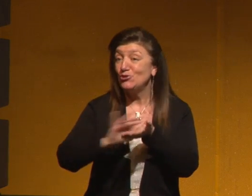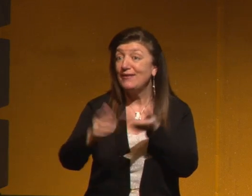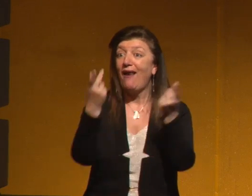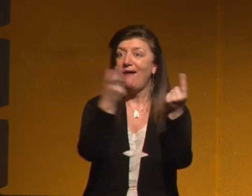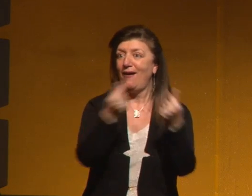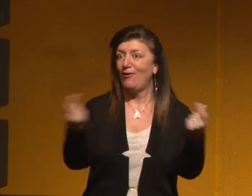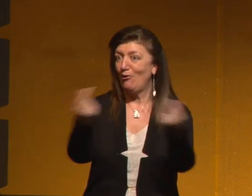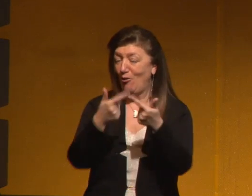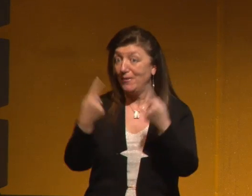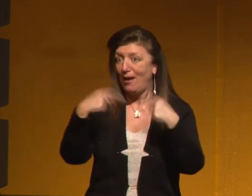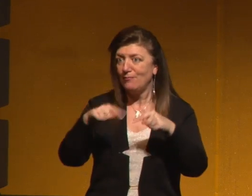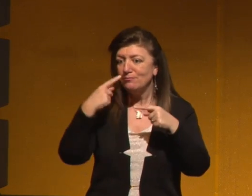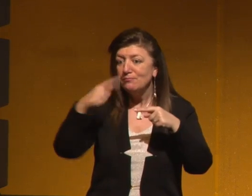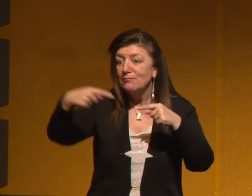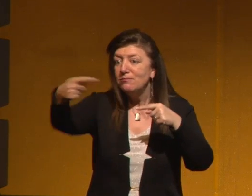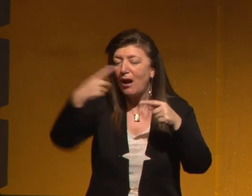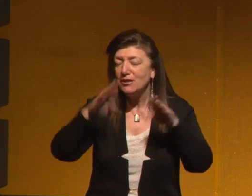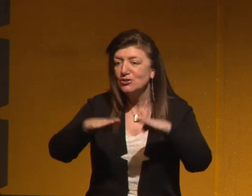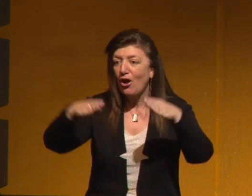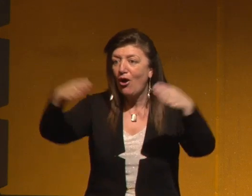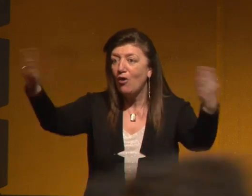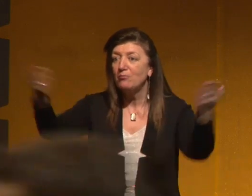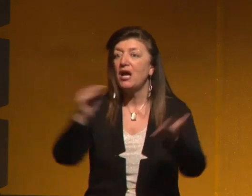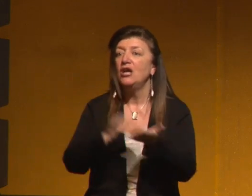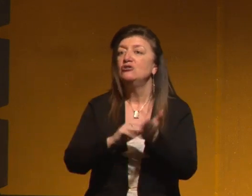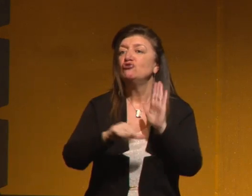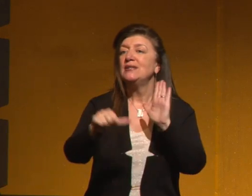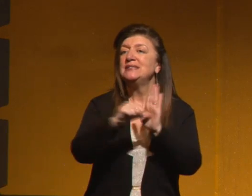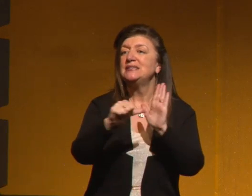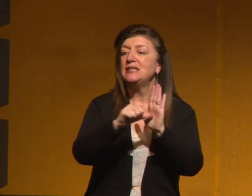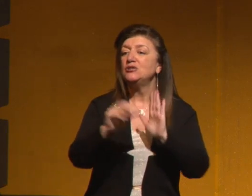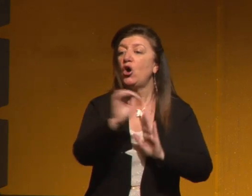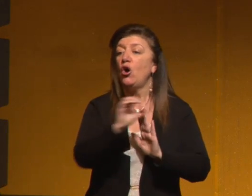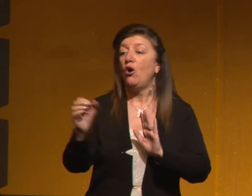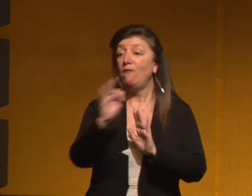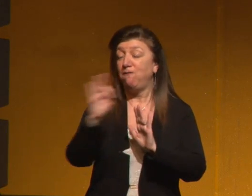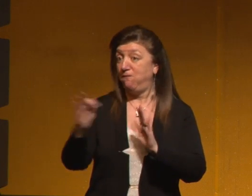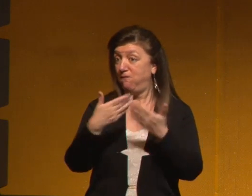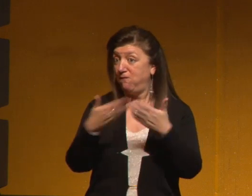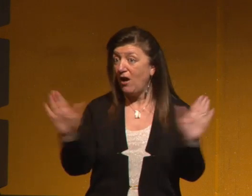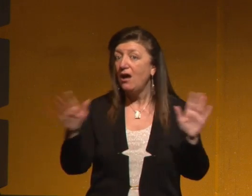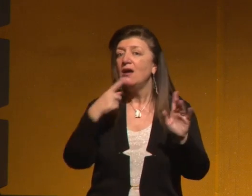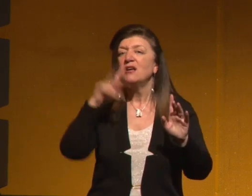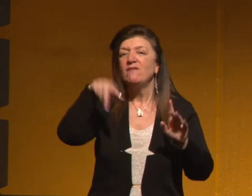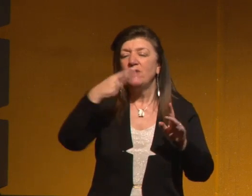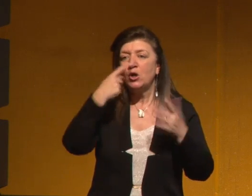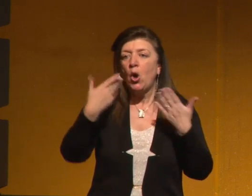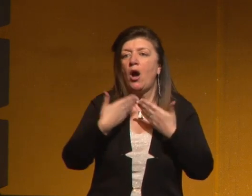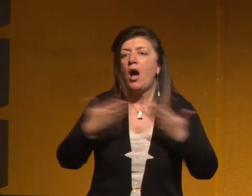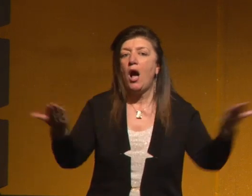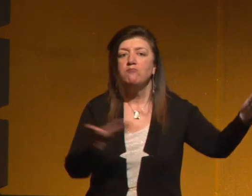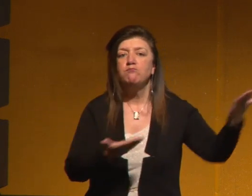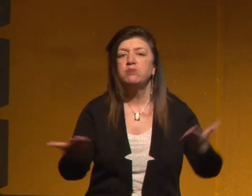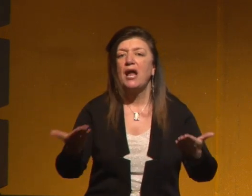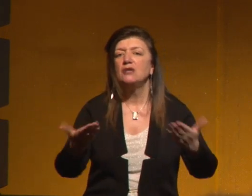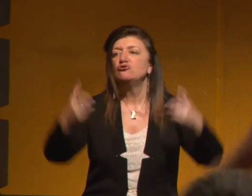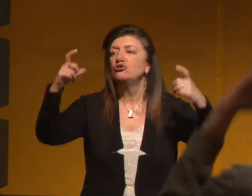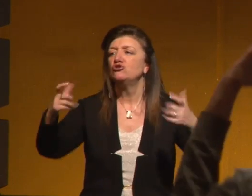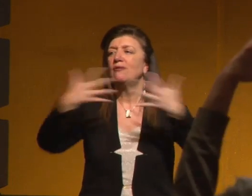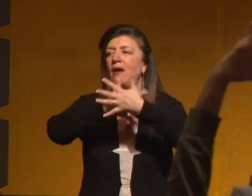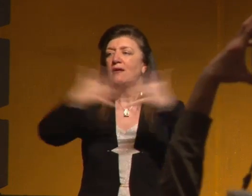scopriremo in questi giorni sulla sezione off con centinaia e centinaia di iniziative abbraccia l'intera città che a sua volta sono